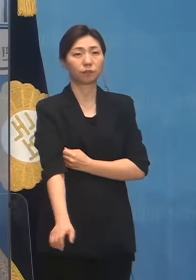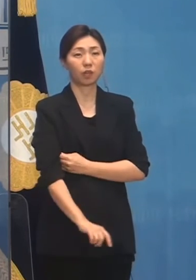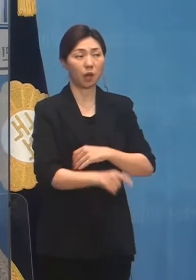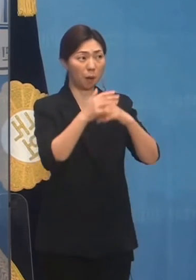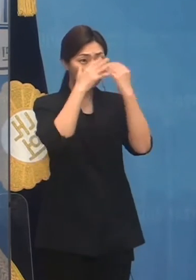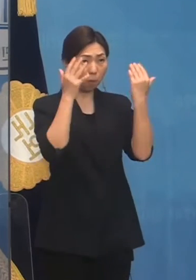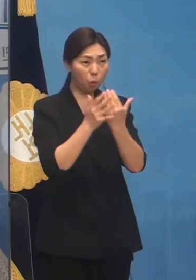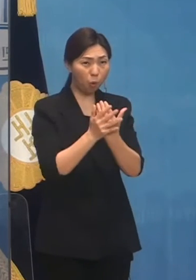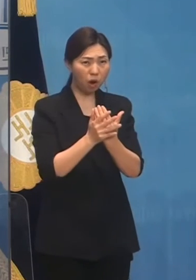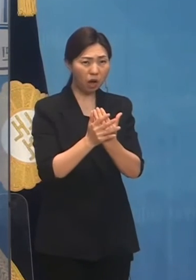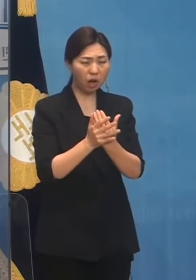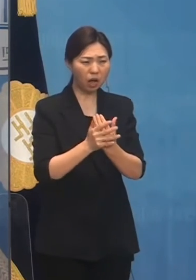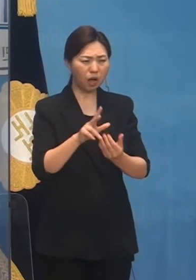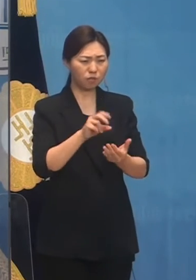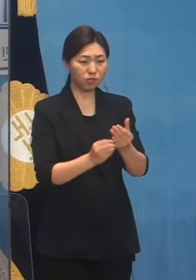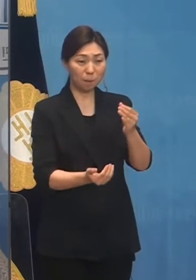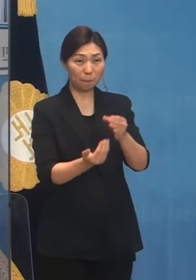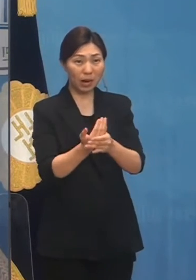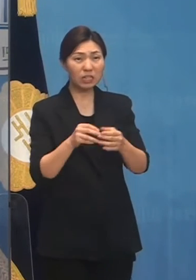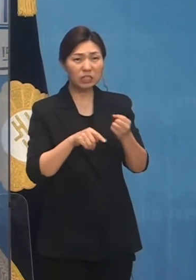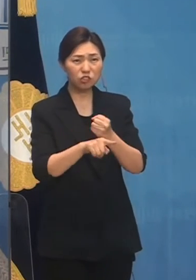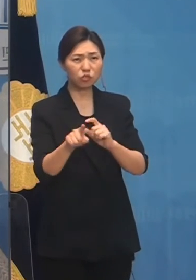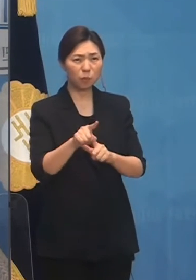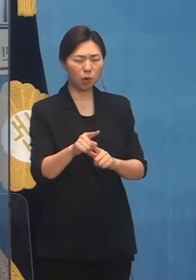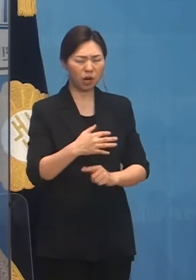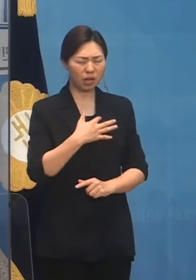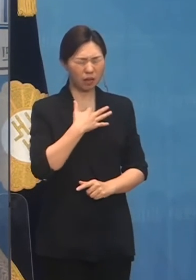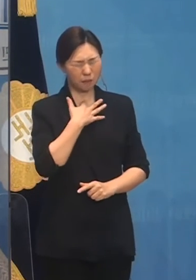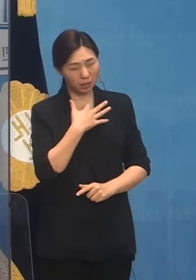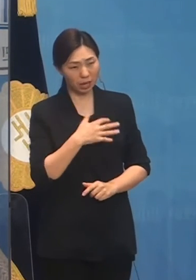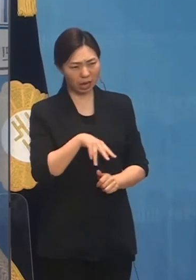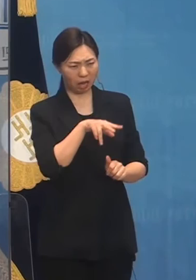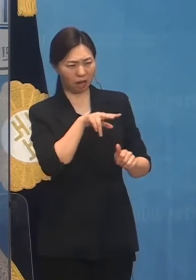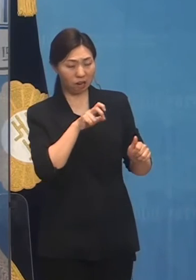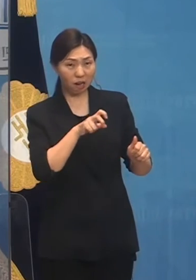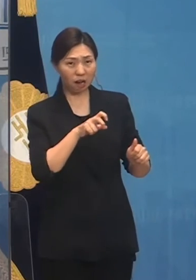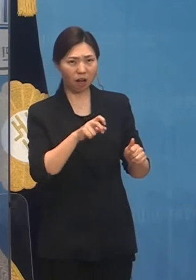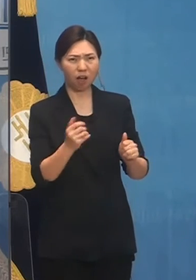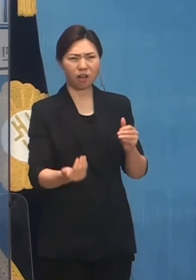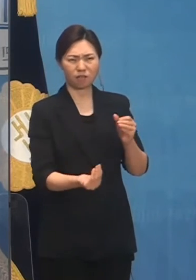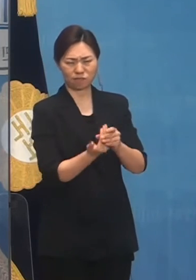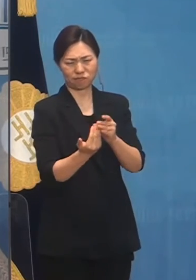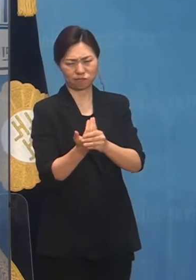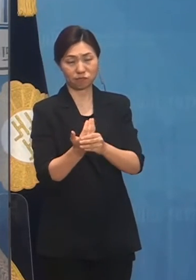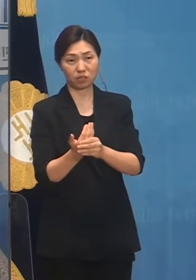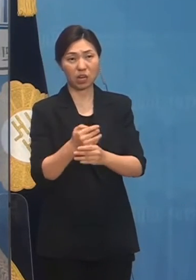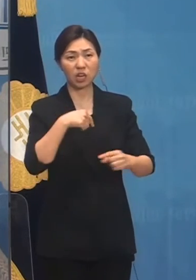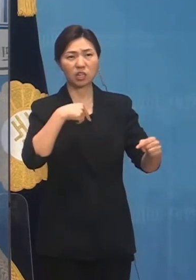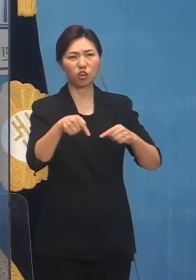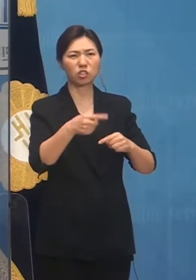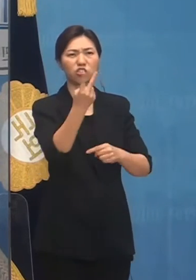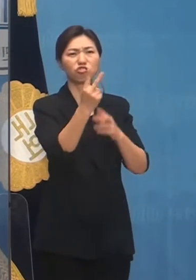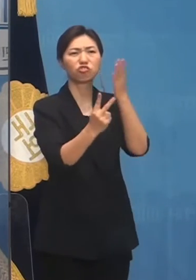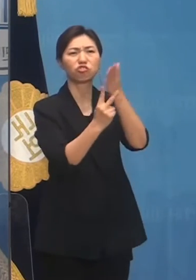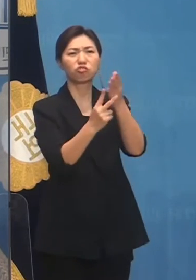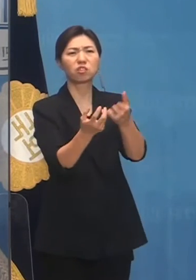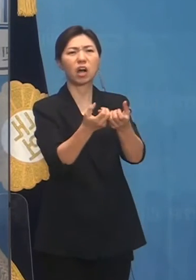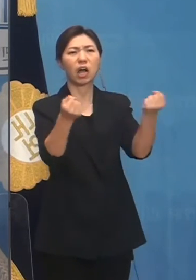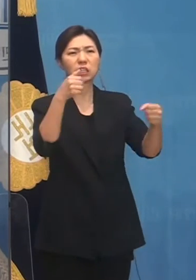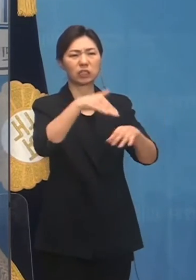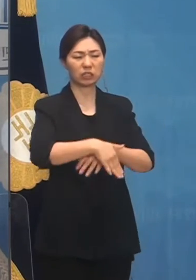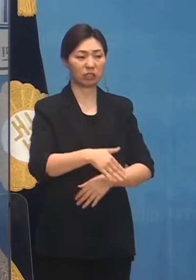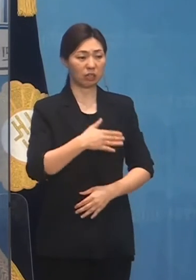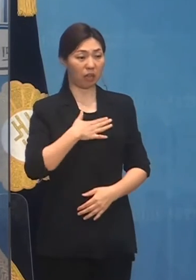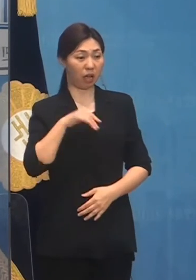모든 폐해는 혐오와 미움만을 양산하는 정치적 양극화 때문입니다. 내가